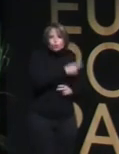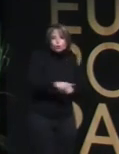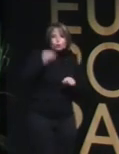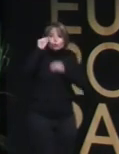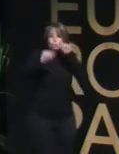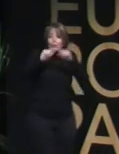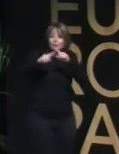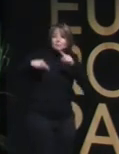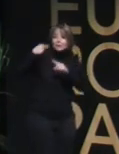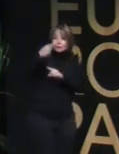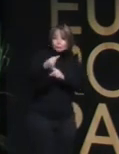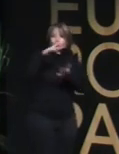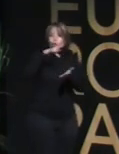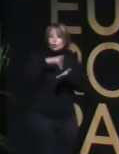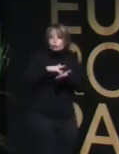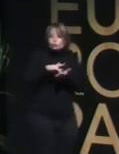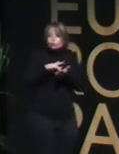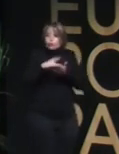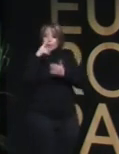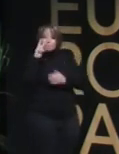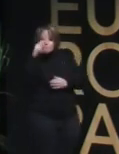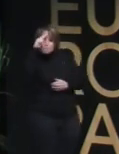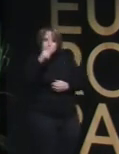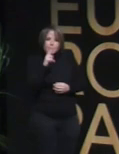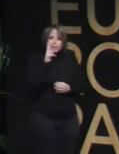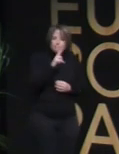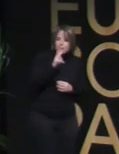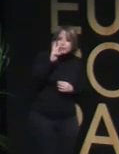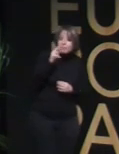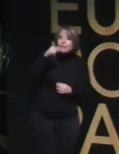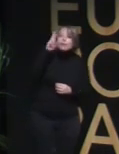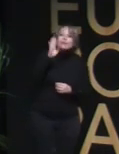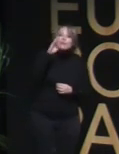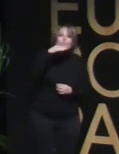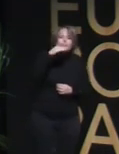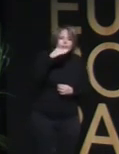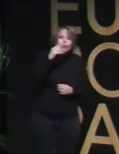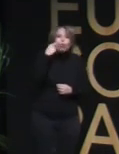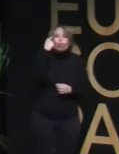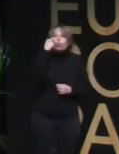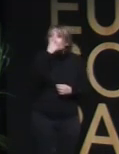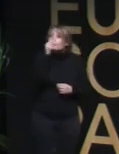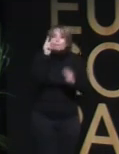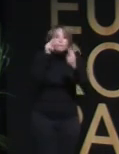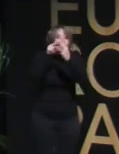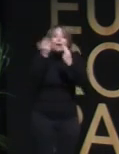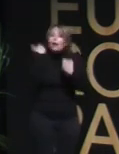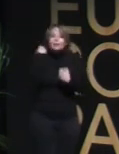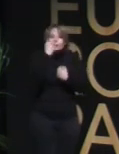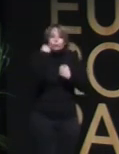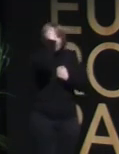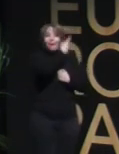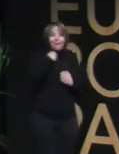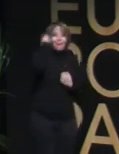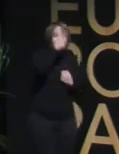pandemia, a la hora de ver si un padre o una madre está enfadada, lo que miran es a los ojos. ¿Vale? Cuando antes generalmente era el rasgo facial